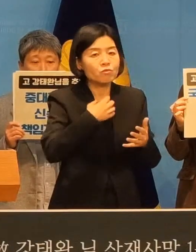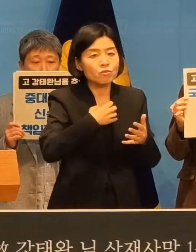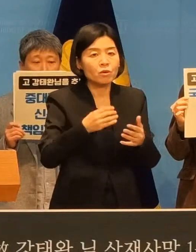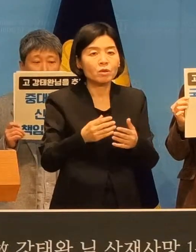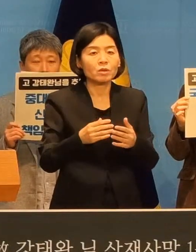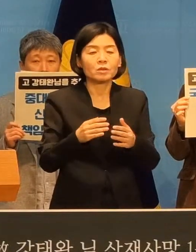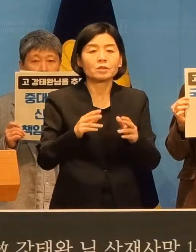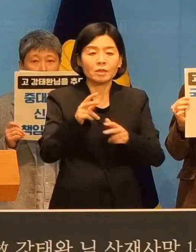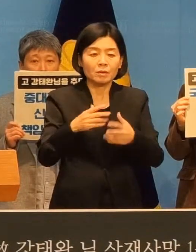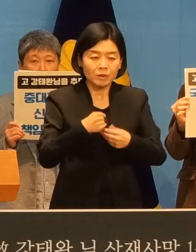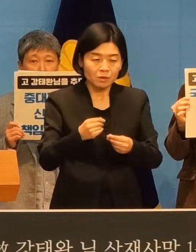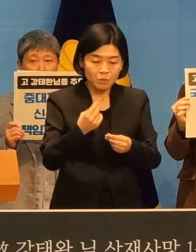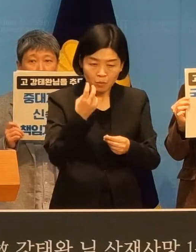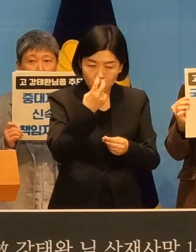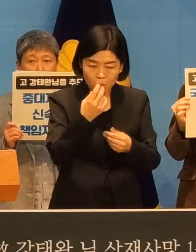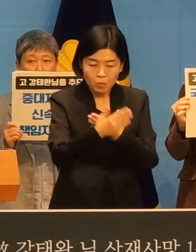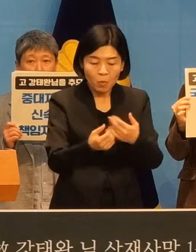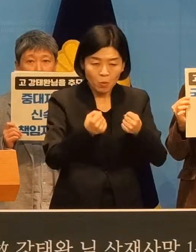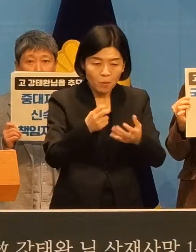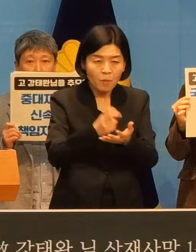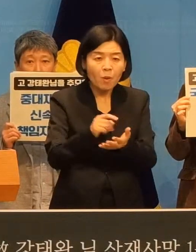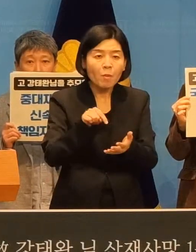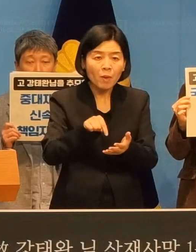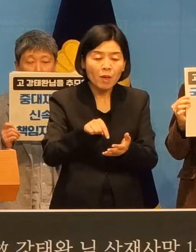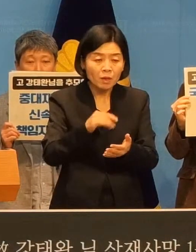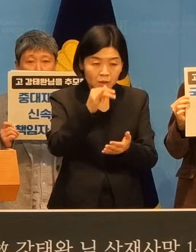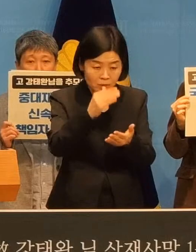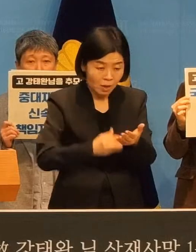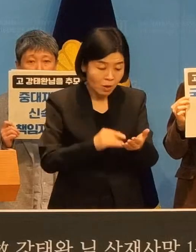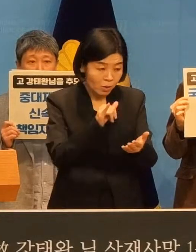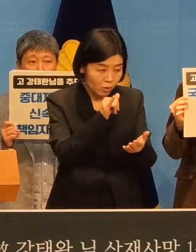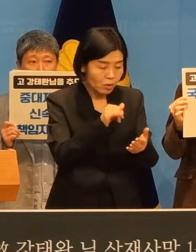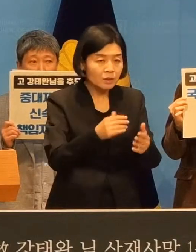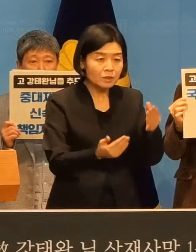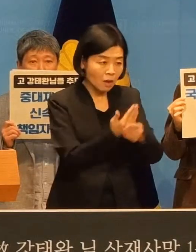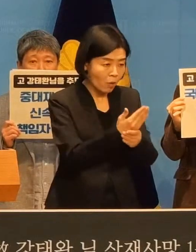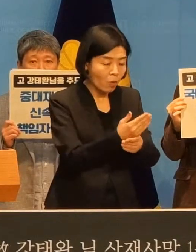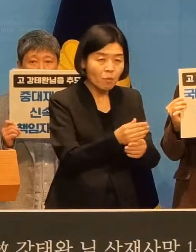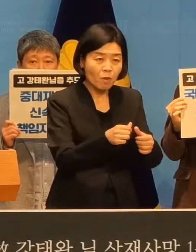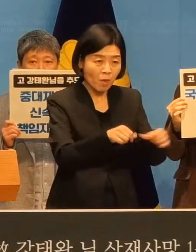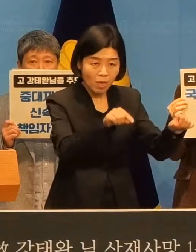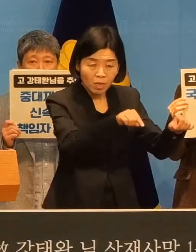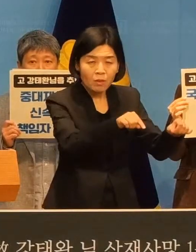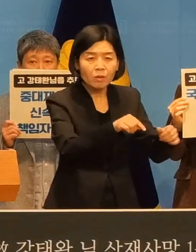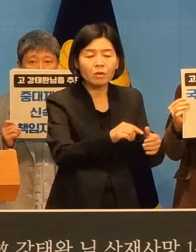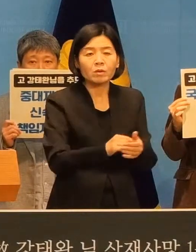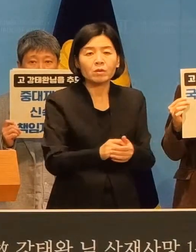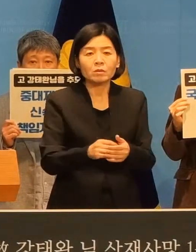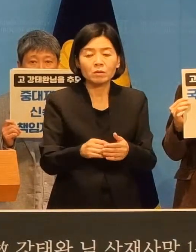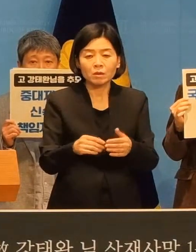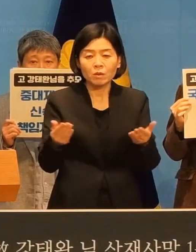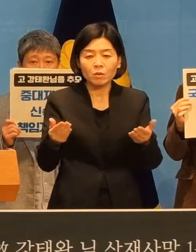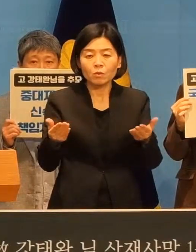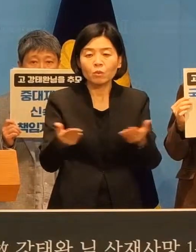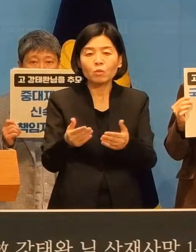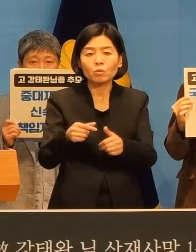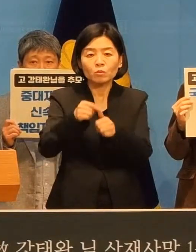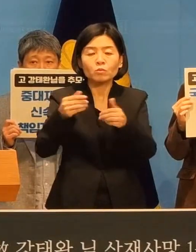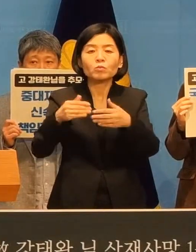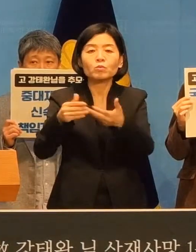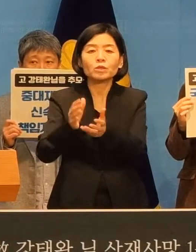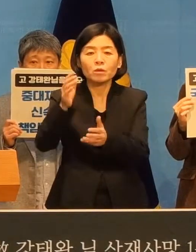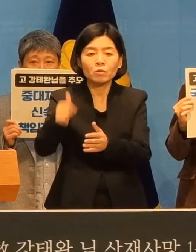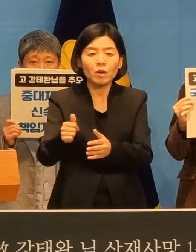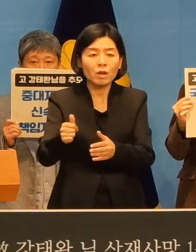제56조 제3항은 누구든지 중대재해 발생 현장을 훼손하거나 제1항에 따른 고용노동부 장관의 원인 조사를 방해해서는 아니